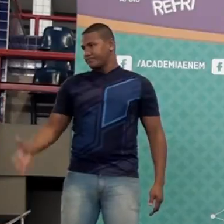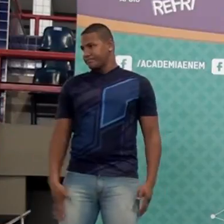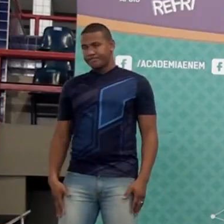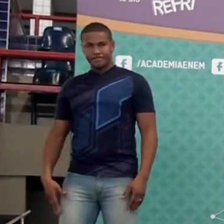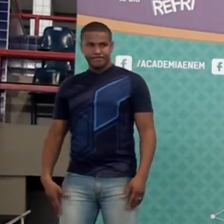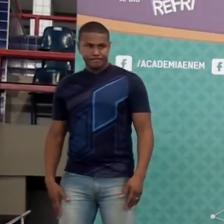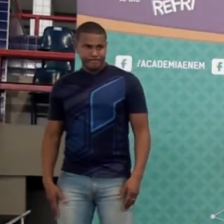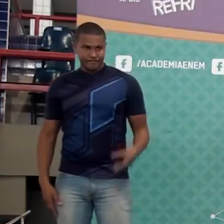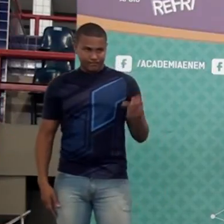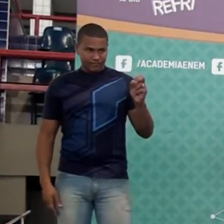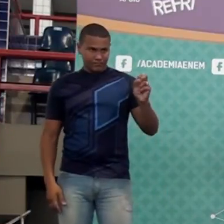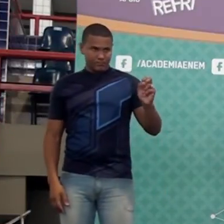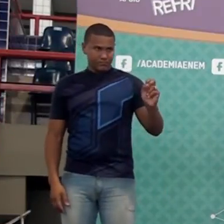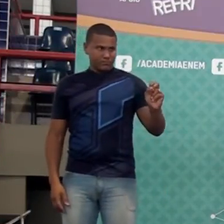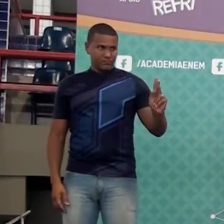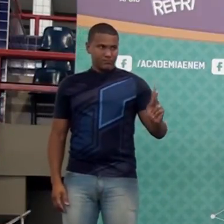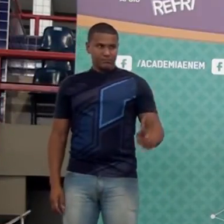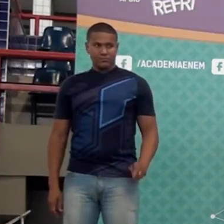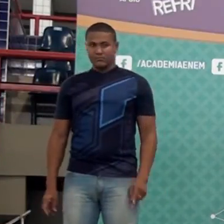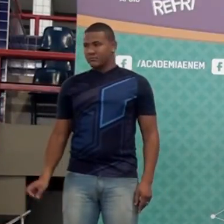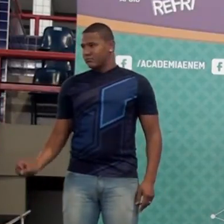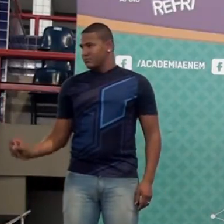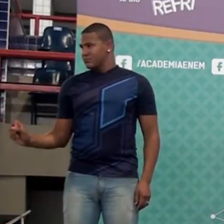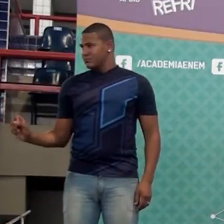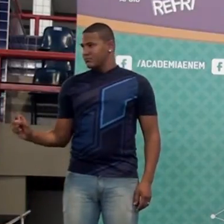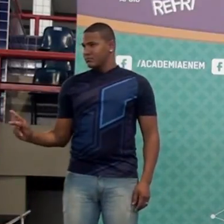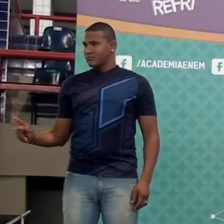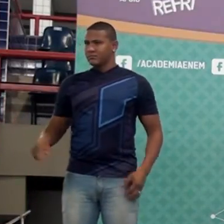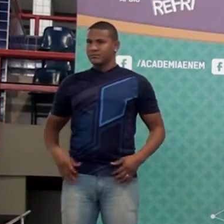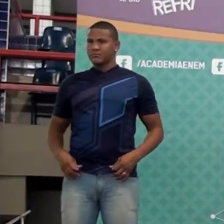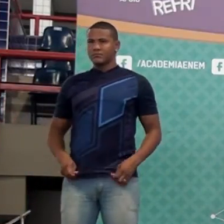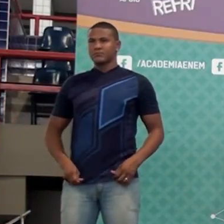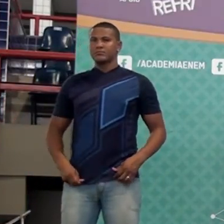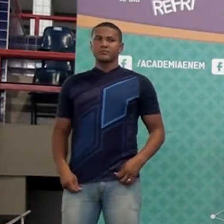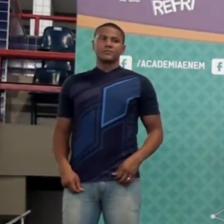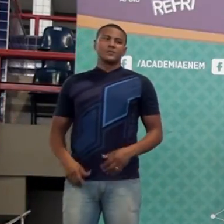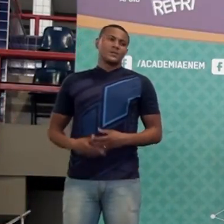vantagens relacionadas às hidrelétricas. Agora, tem desvantagens, né?